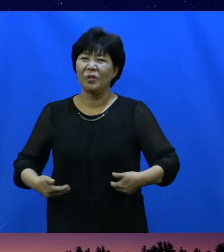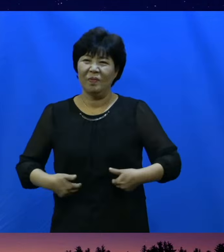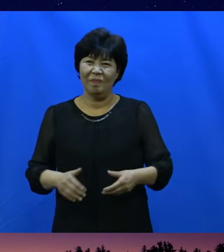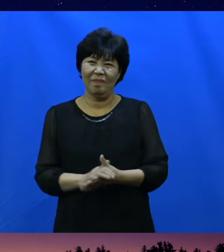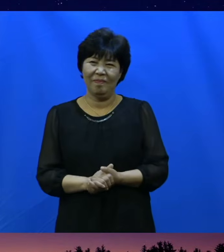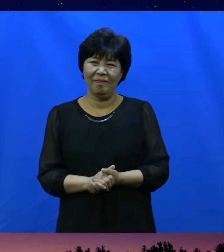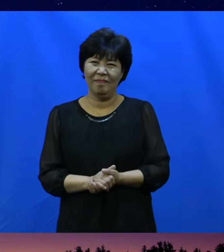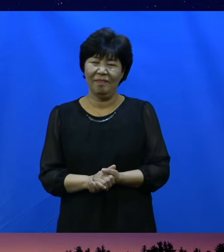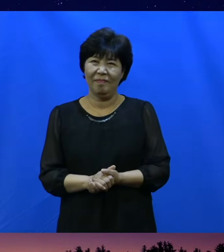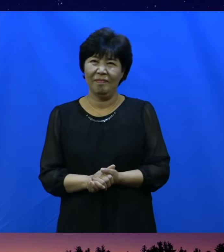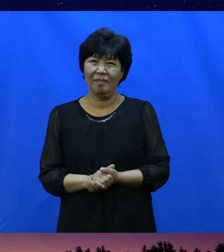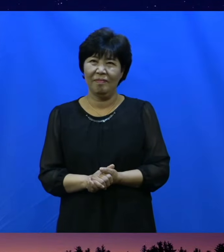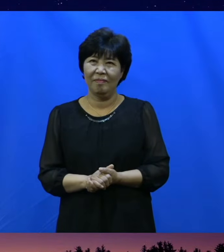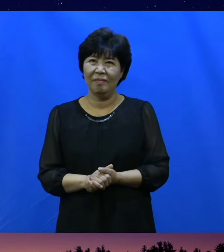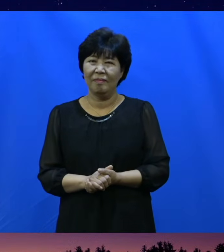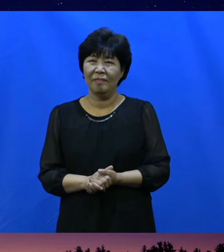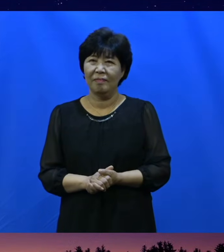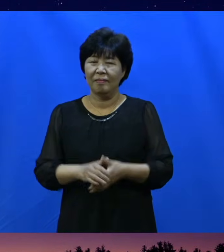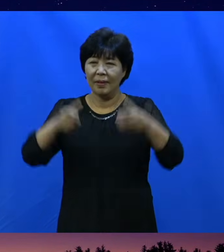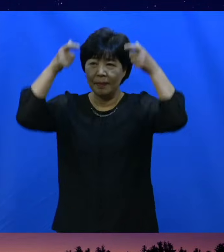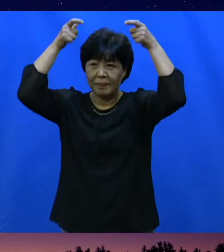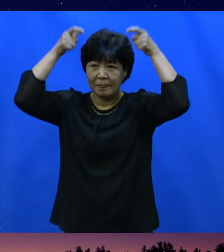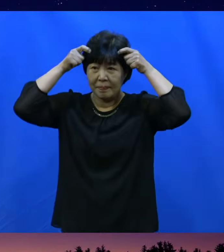거죠. 무장하라, 전신갑주를 입으라.